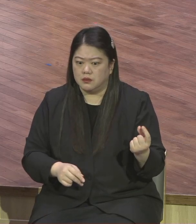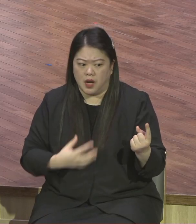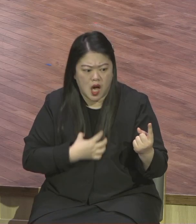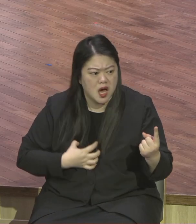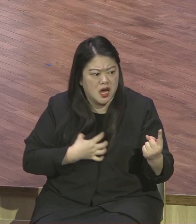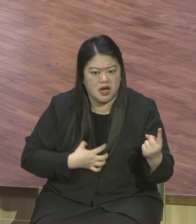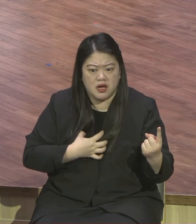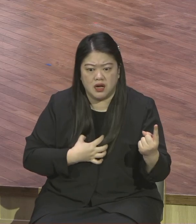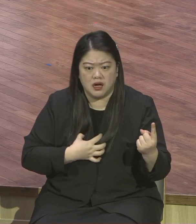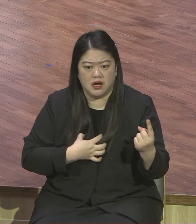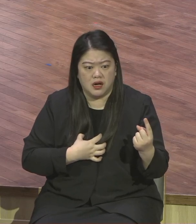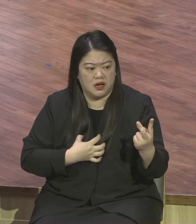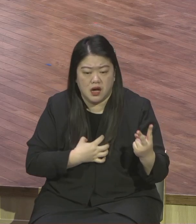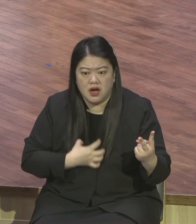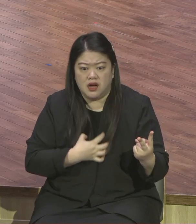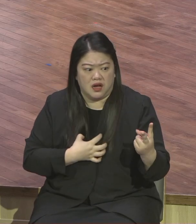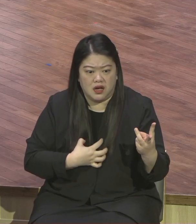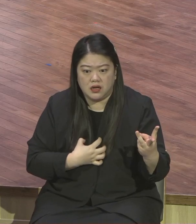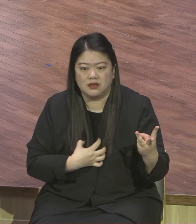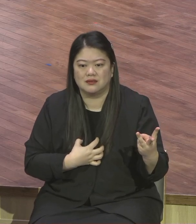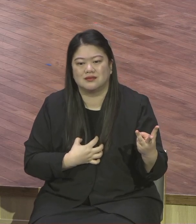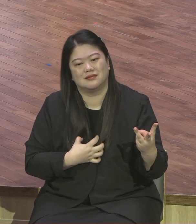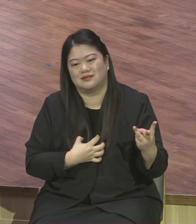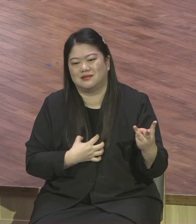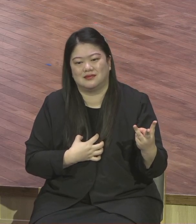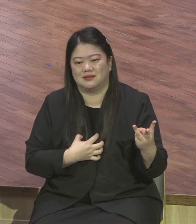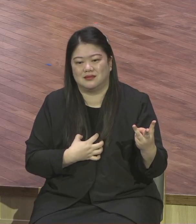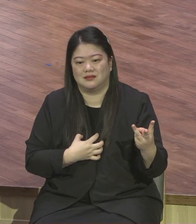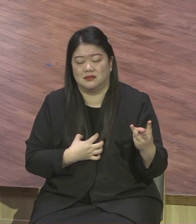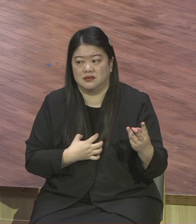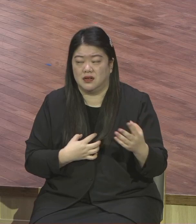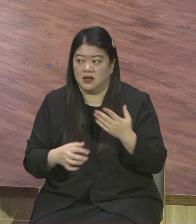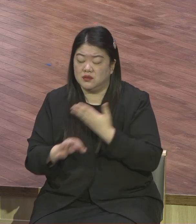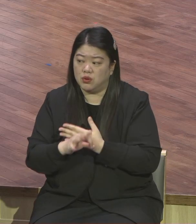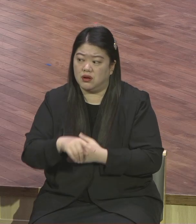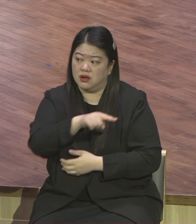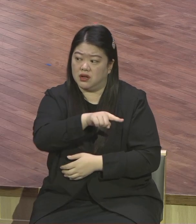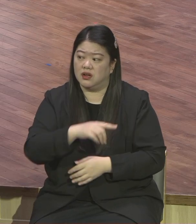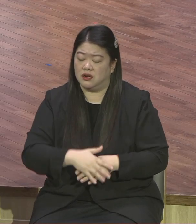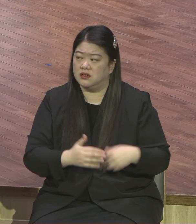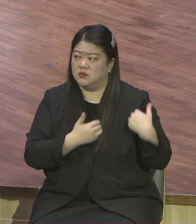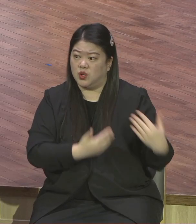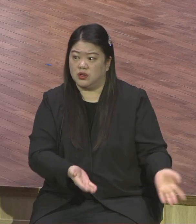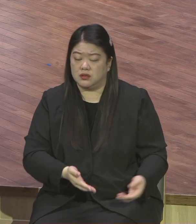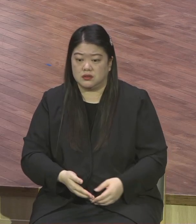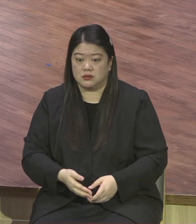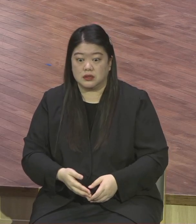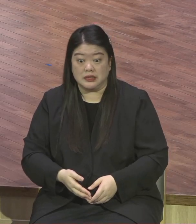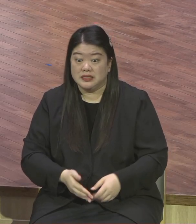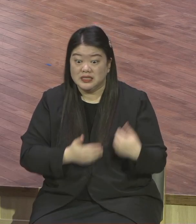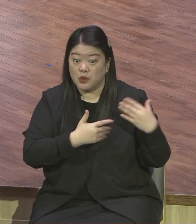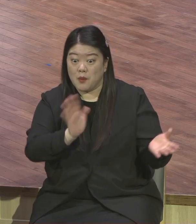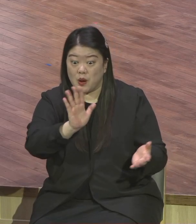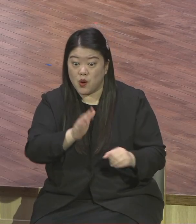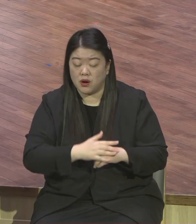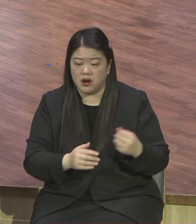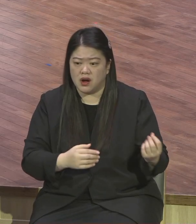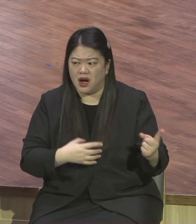금방 진단된다니까요. 어렵지 않습니다. 그럼 비판하라 그 말입니까? 아, 그렇게 알고 도와주면 돼요.